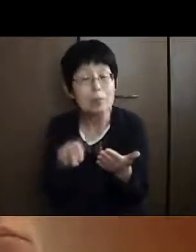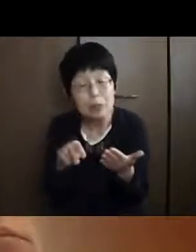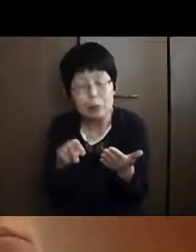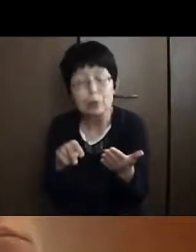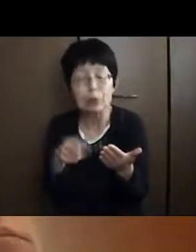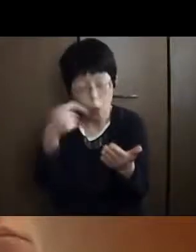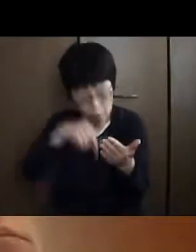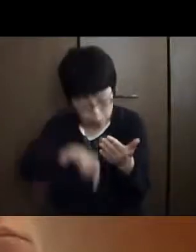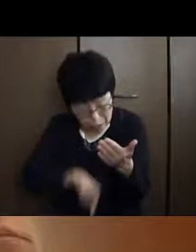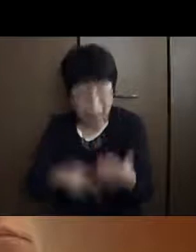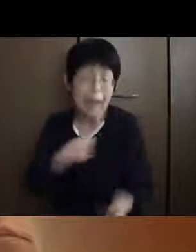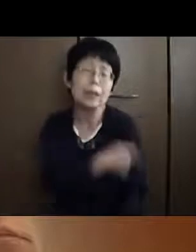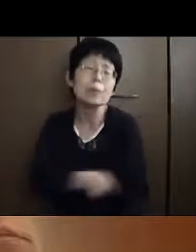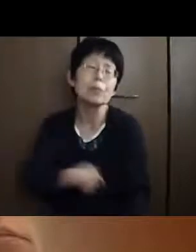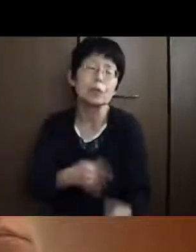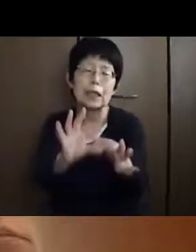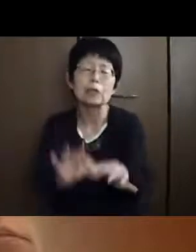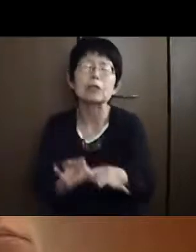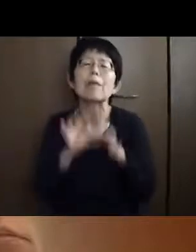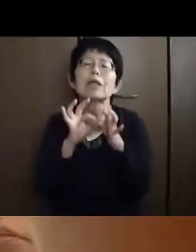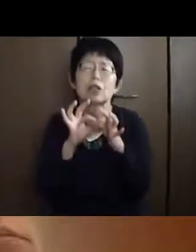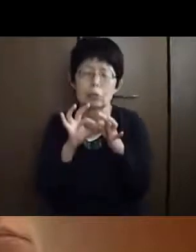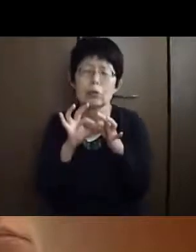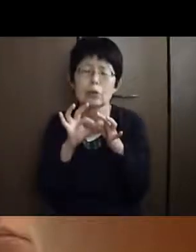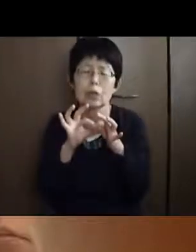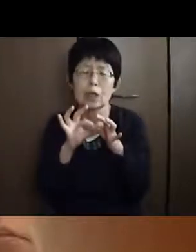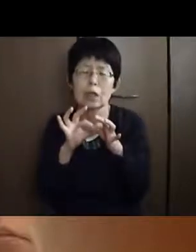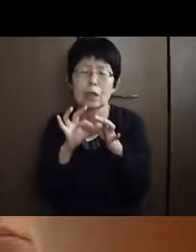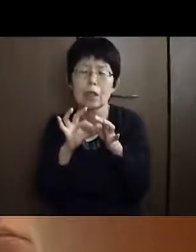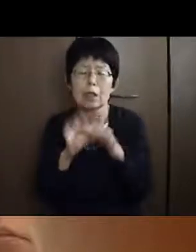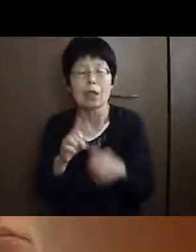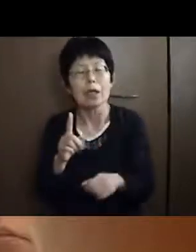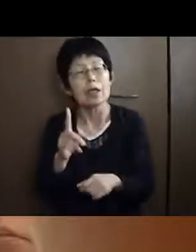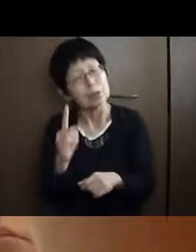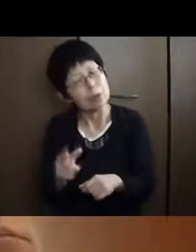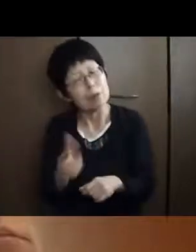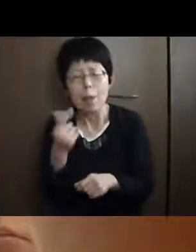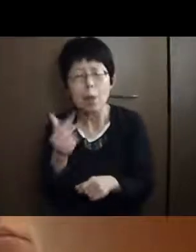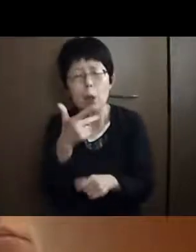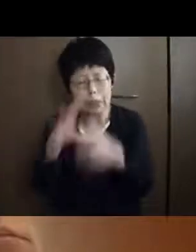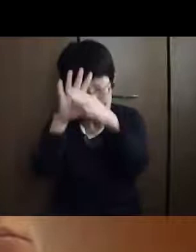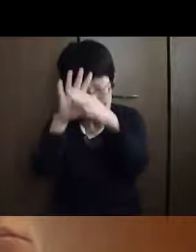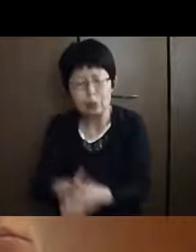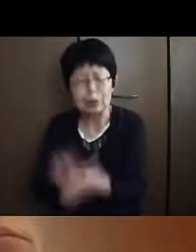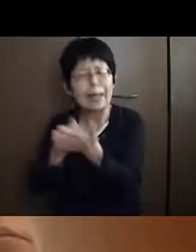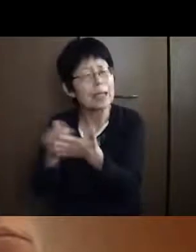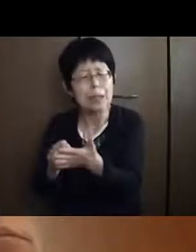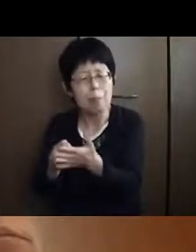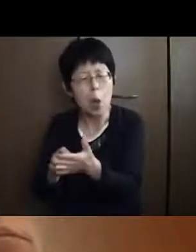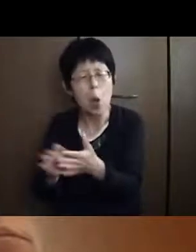ですよ。これはね、なんつうんだろう、文字でいくら書いてもね、伝わらないものが、 はいはい、 あの絵と